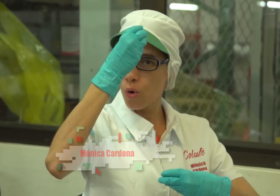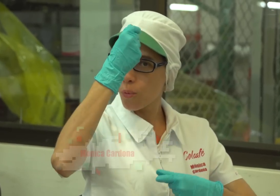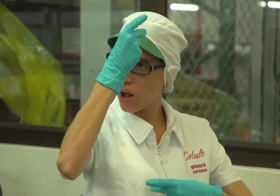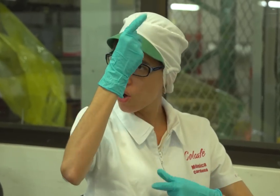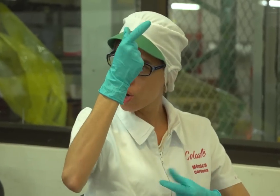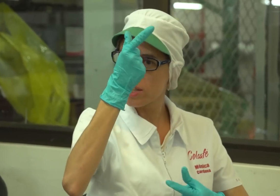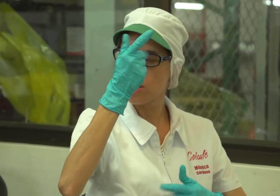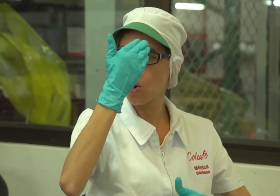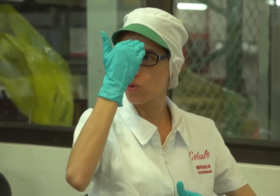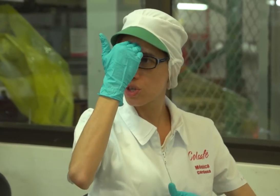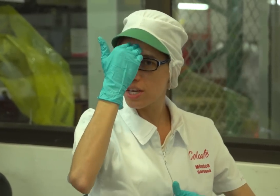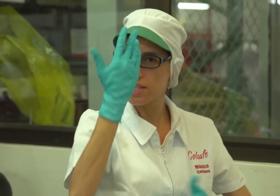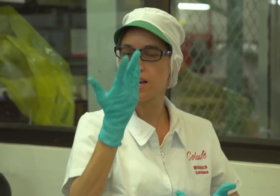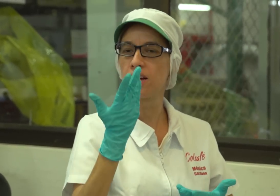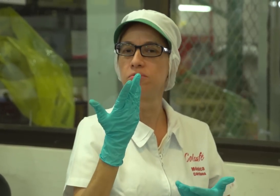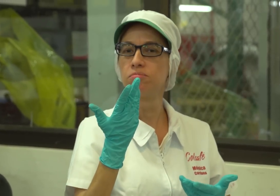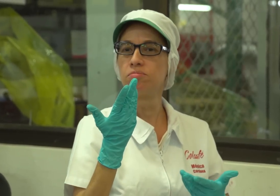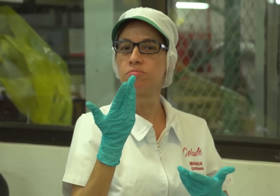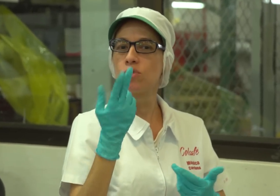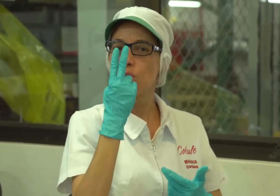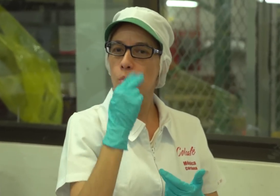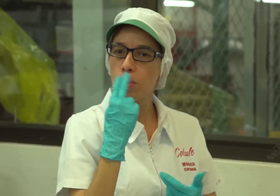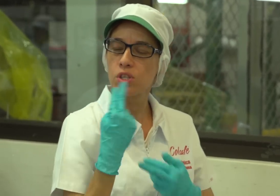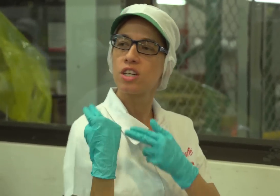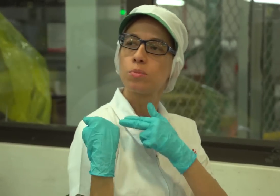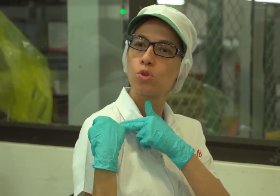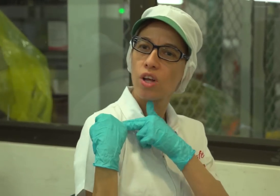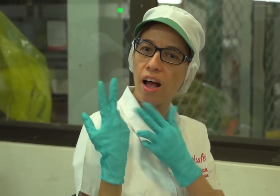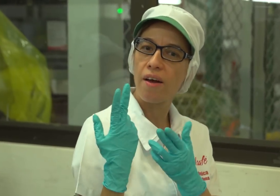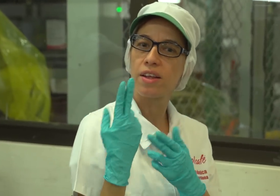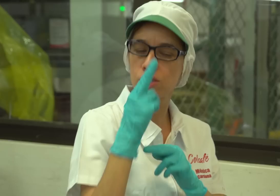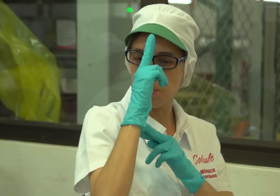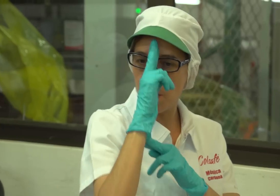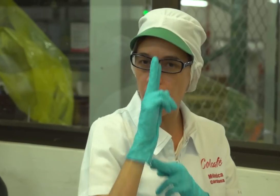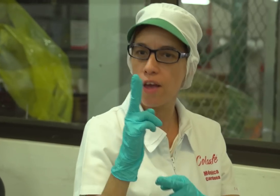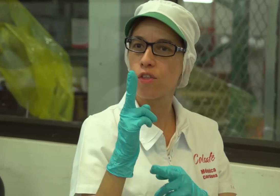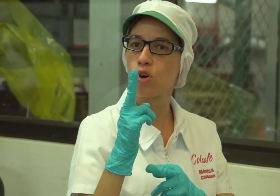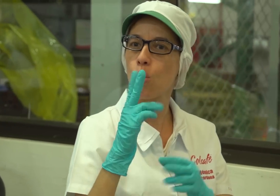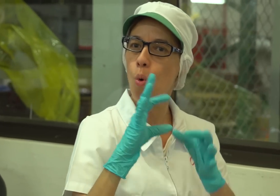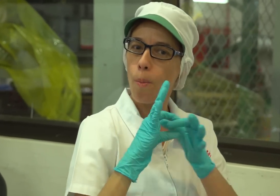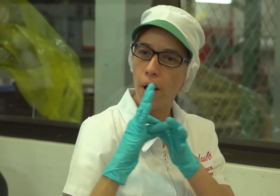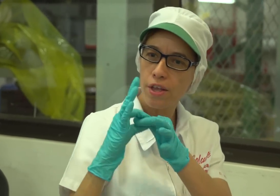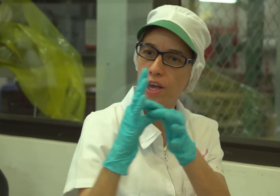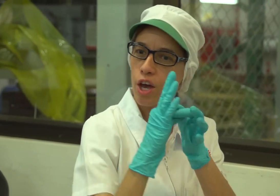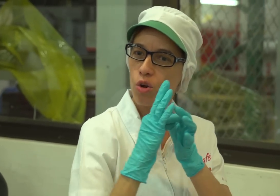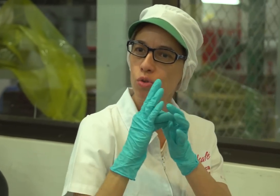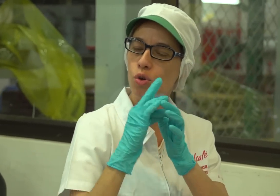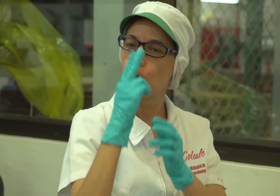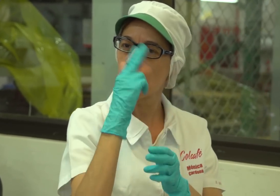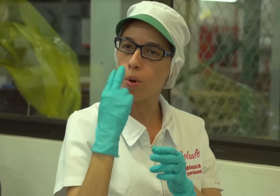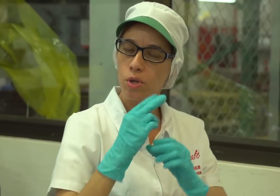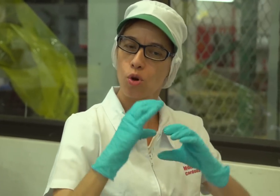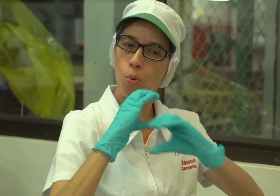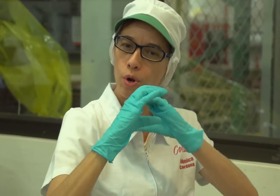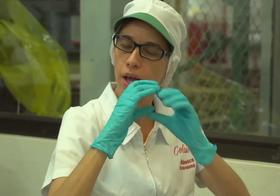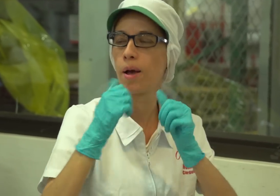mucho conciencia, valores, compromiso, responsabilidad. He aprendido a tener respeto a mis compañeros y tener